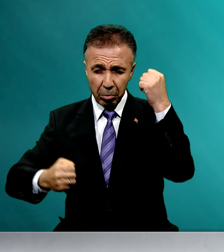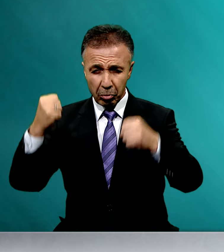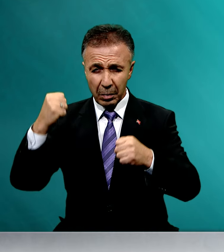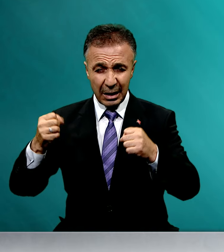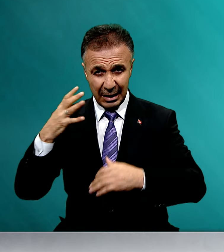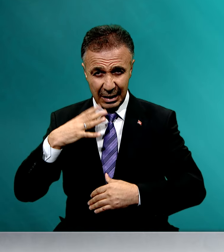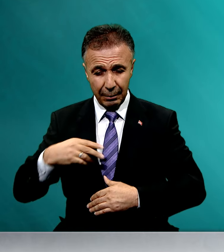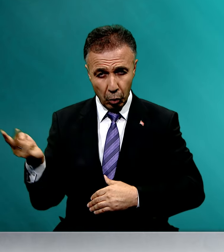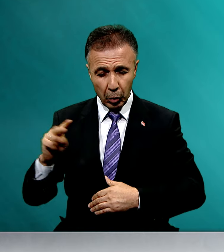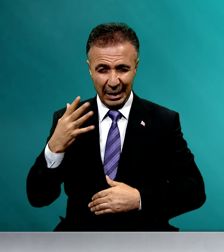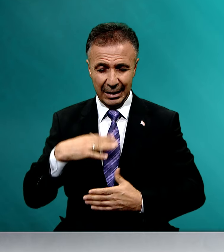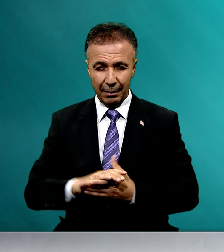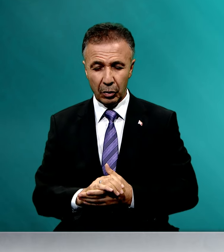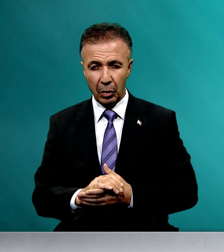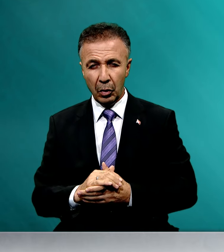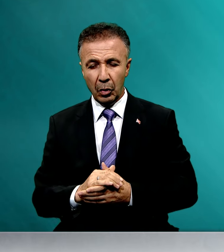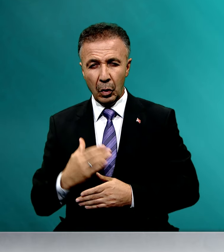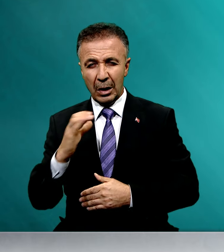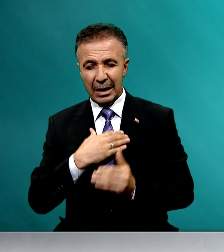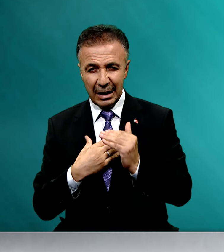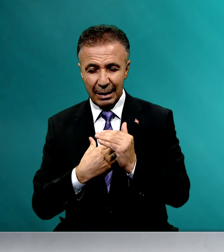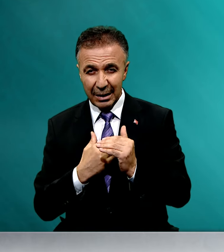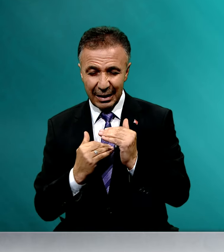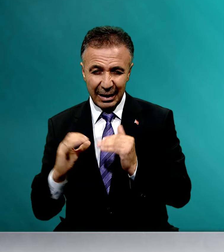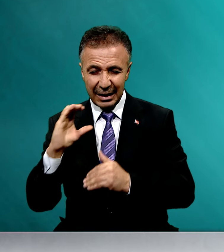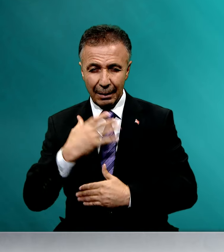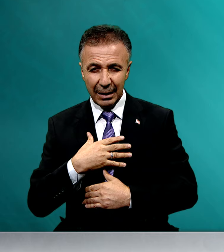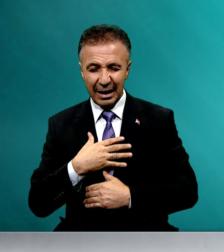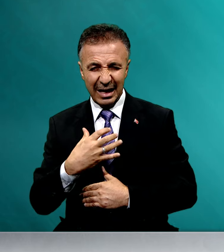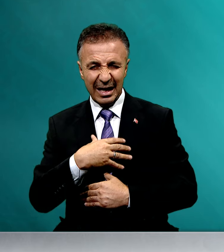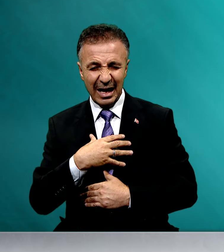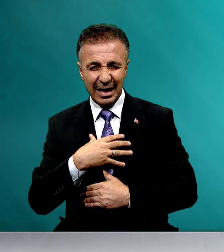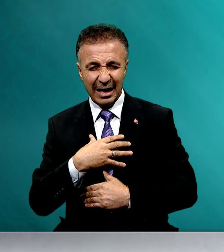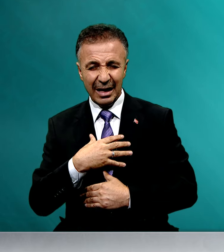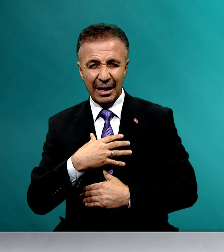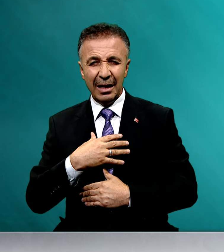İslam'ın en temel kavramlarını kendi çıkarları için kullanmıştır.